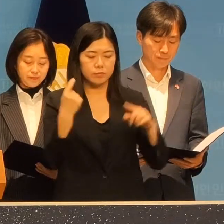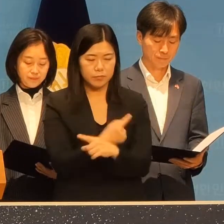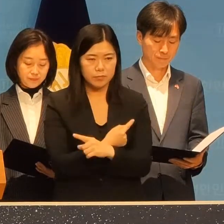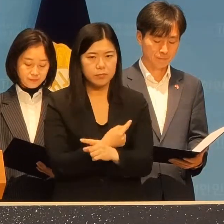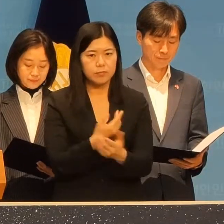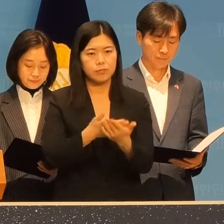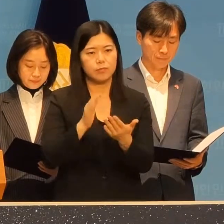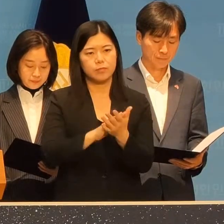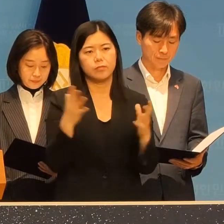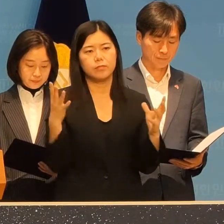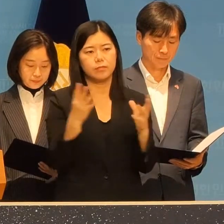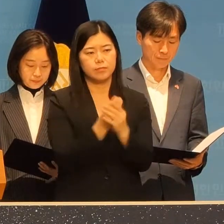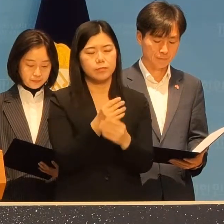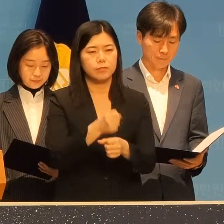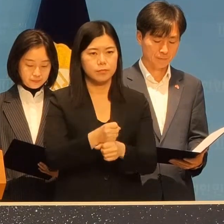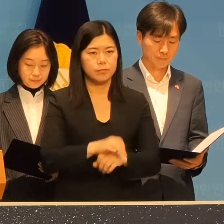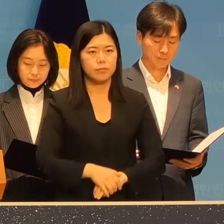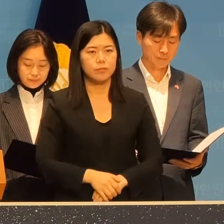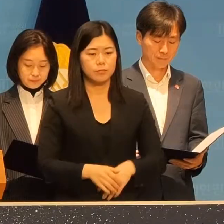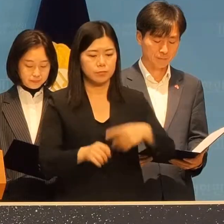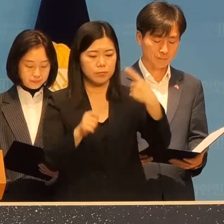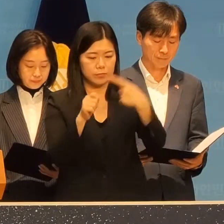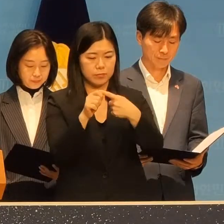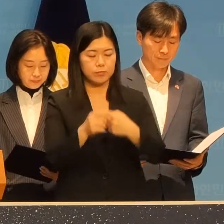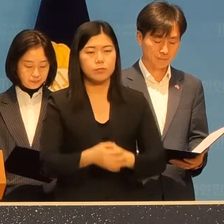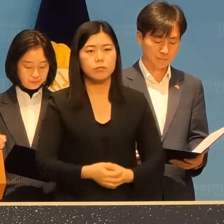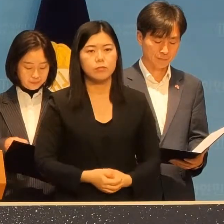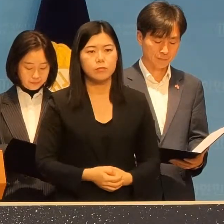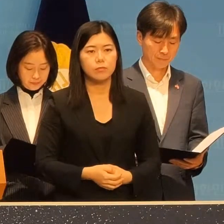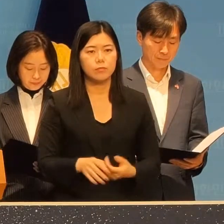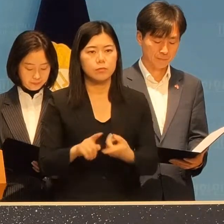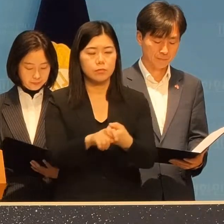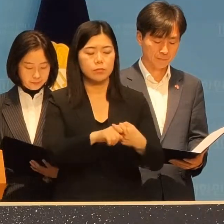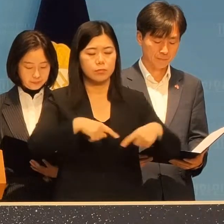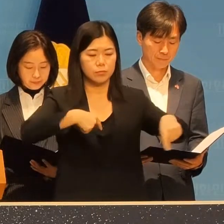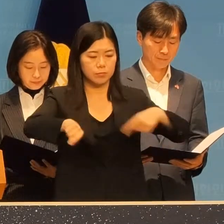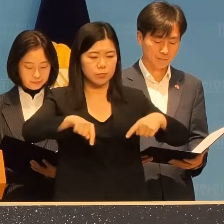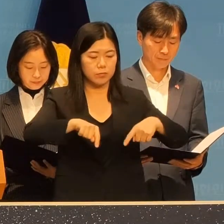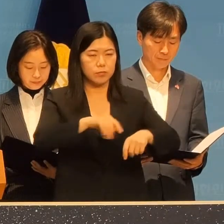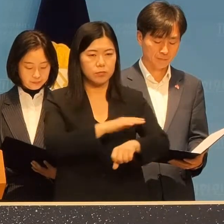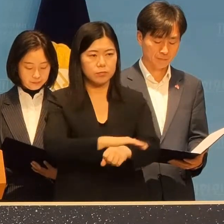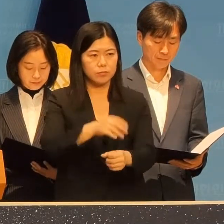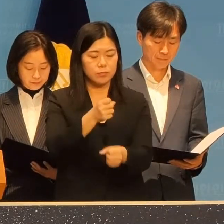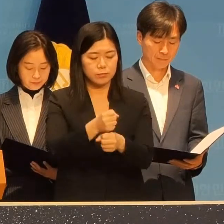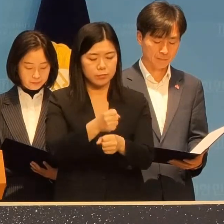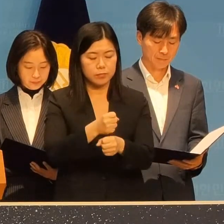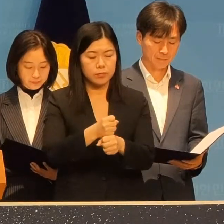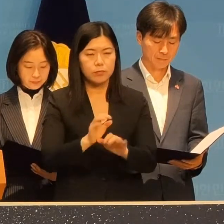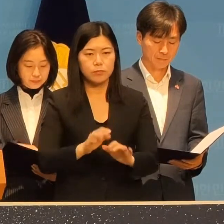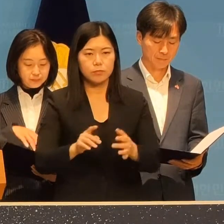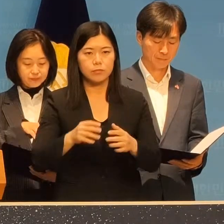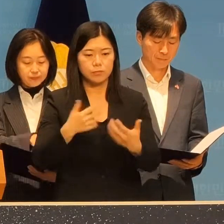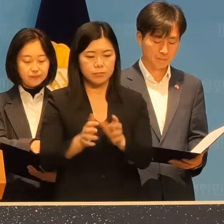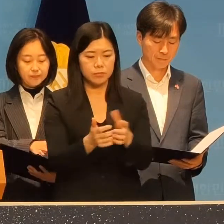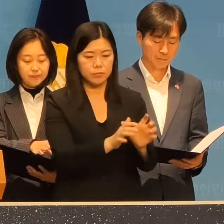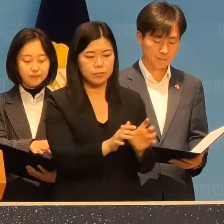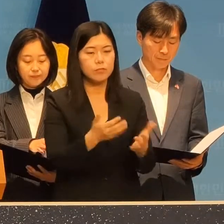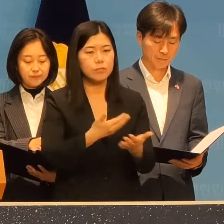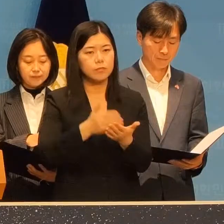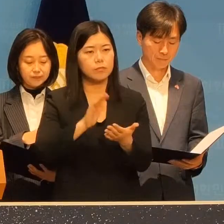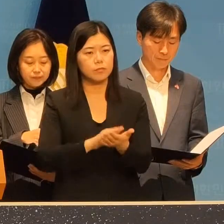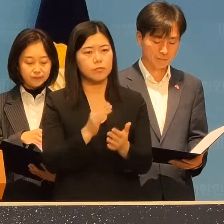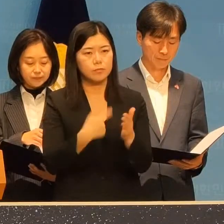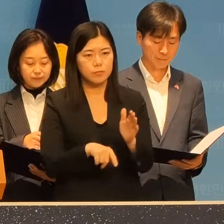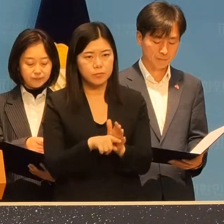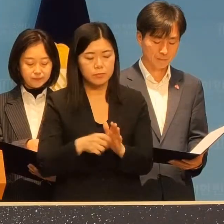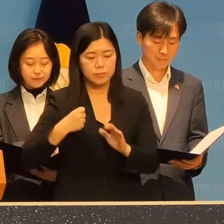개혁을 이뤄내겠습니다. 하나, 연합정치를 제도화하는 등 정당이 개혁을 위해 크게 힘